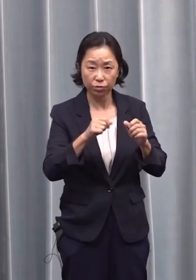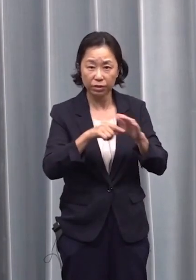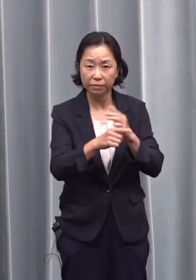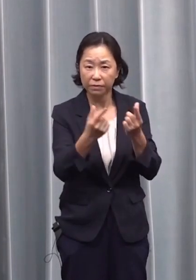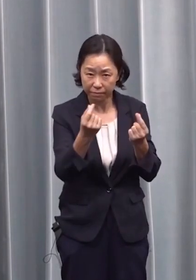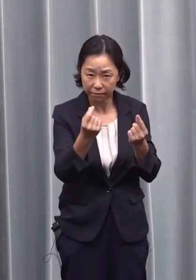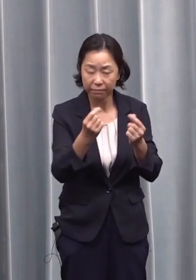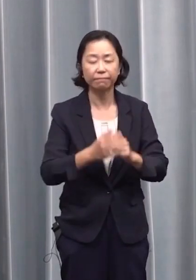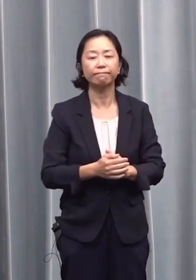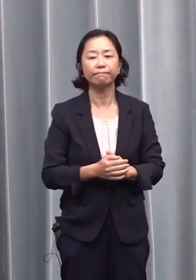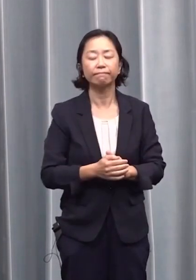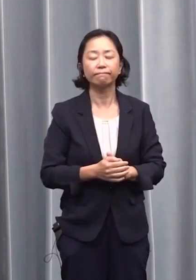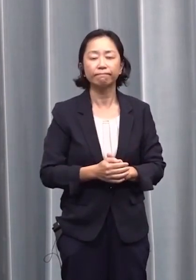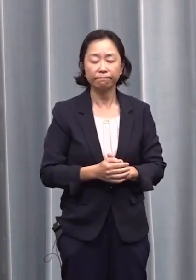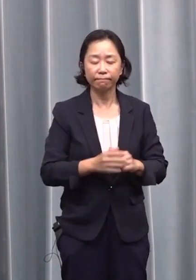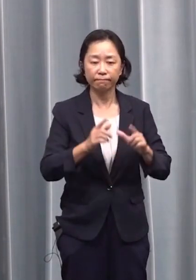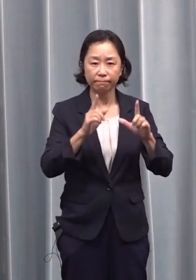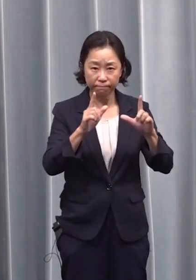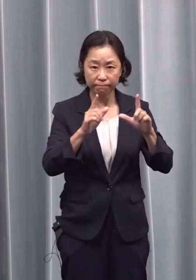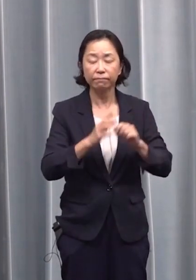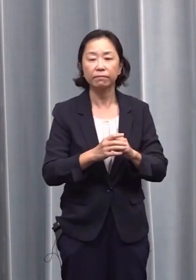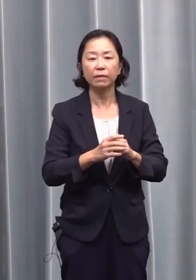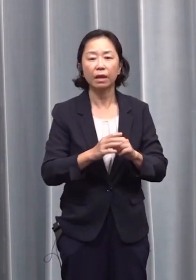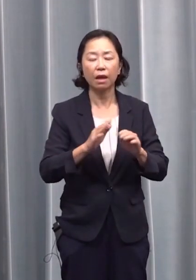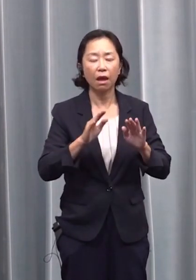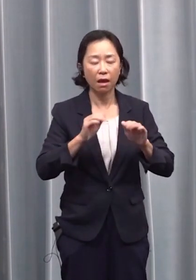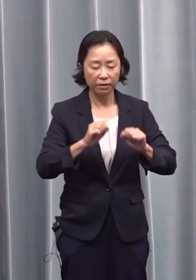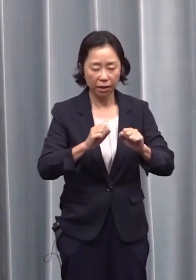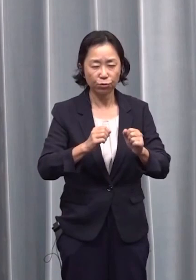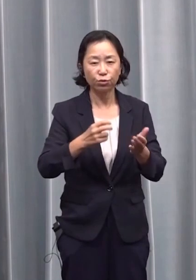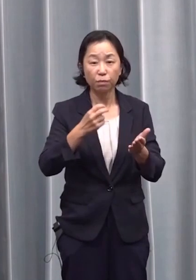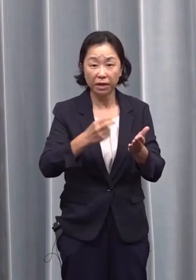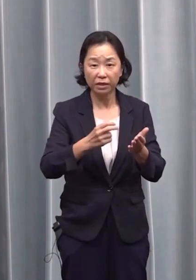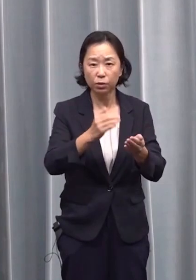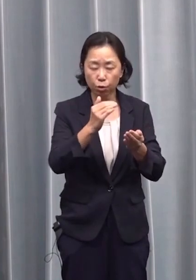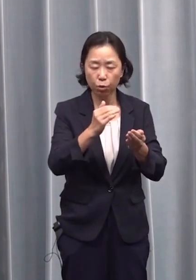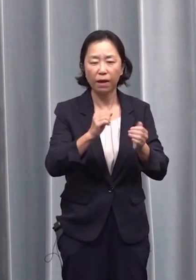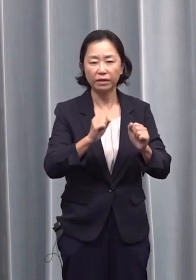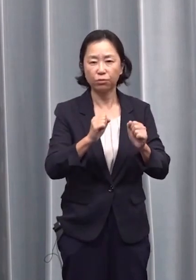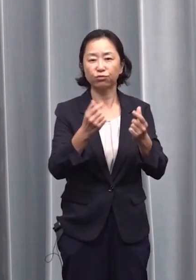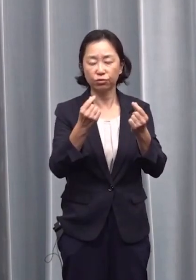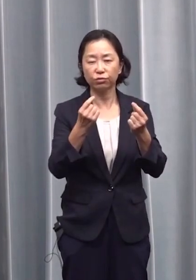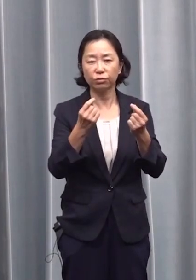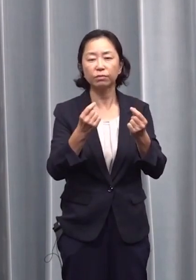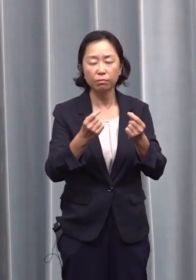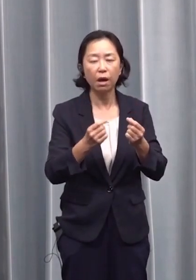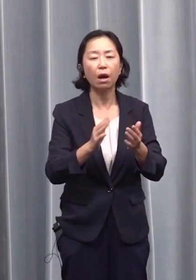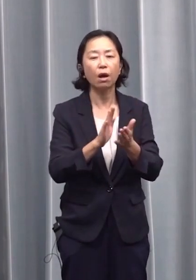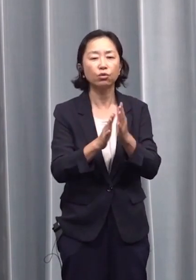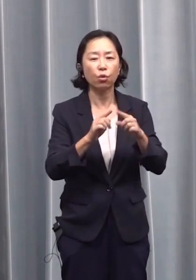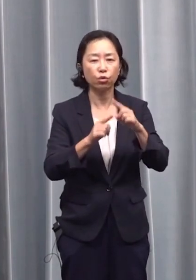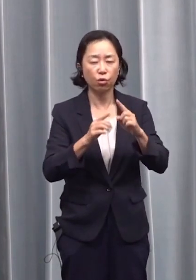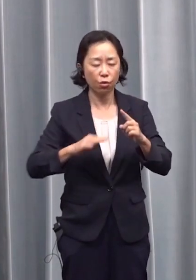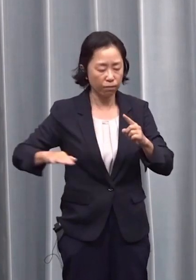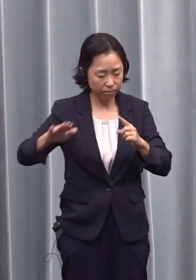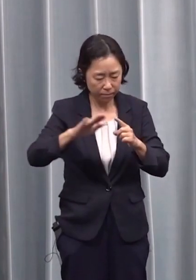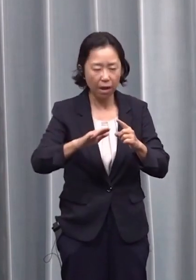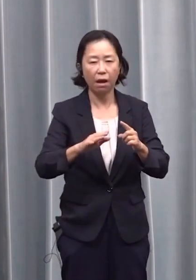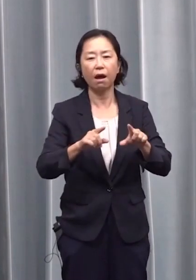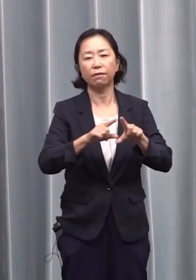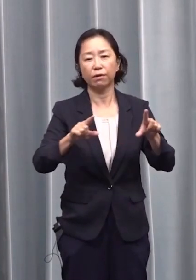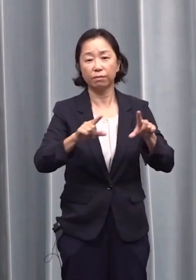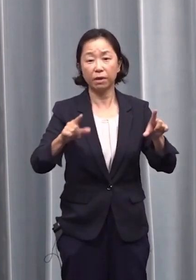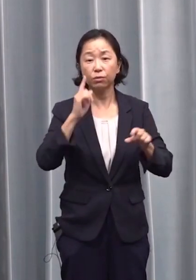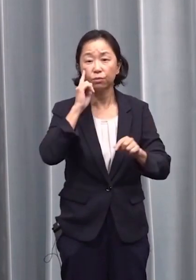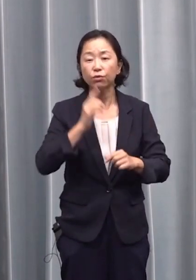ですか。 まずやるべきことはやるべきだというのは、これはもう各省庁あらゆる分野において もう当然のことであろうかと思います